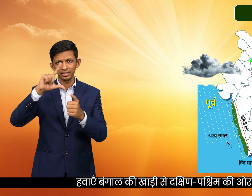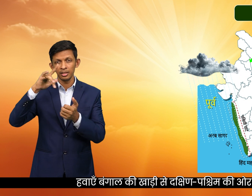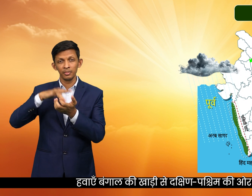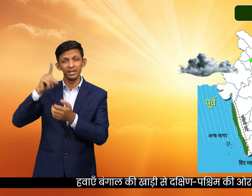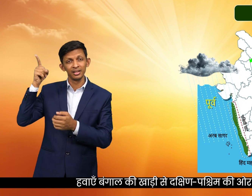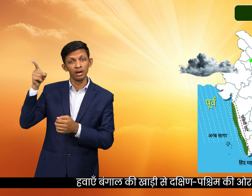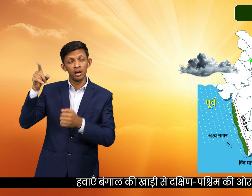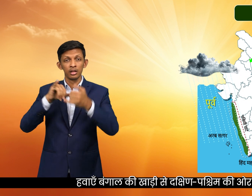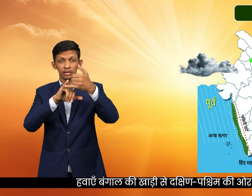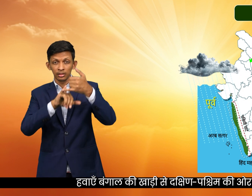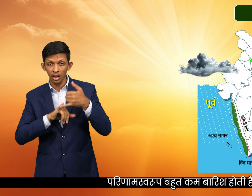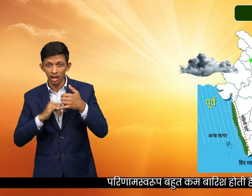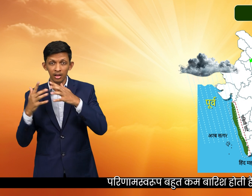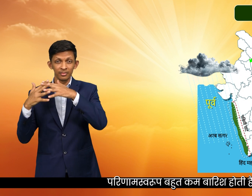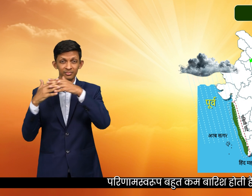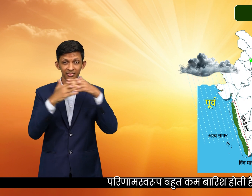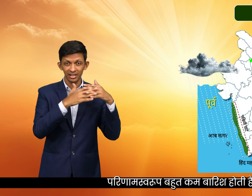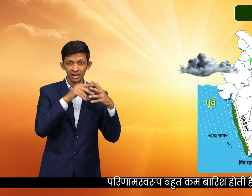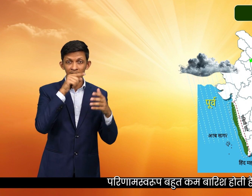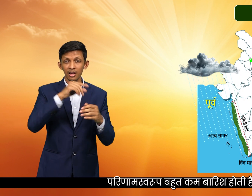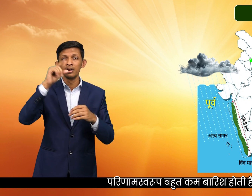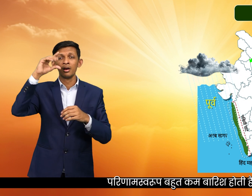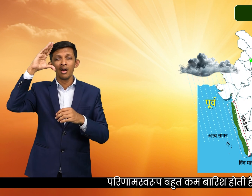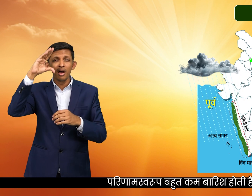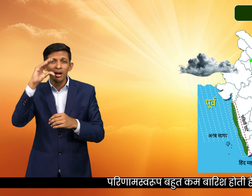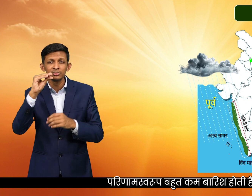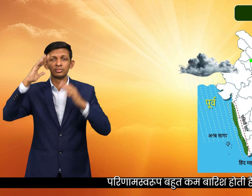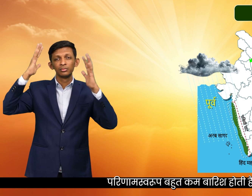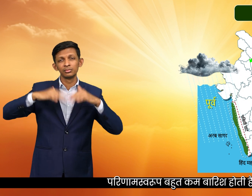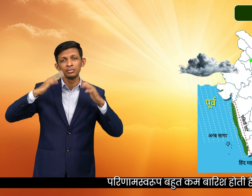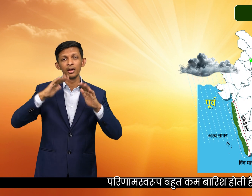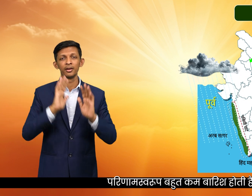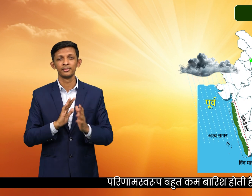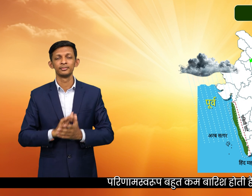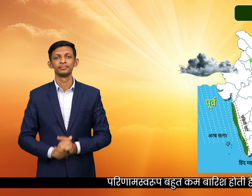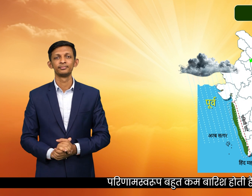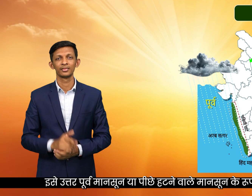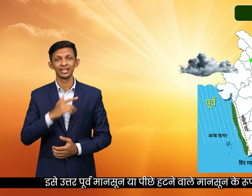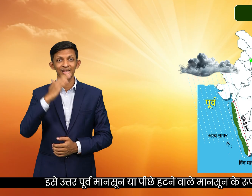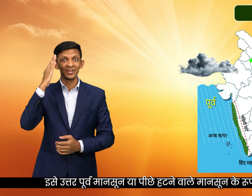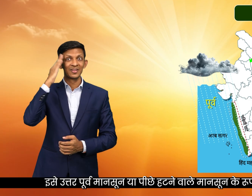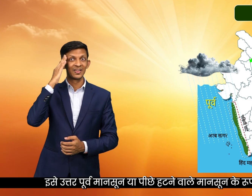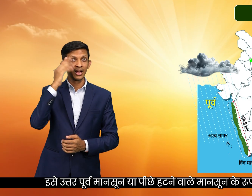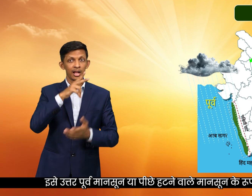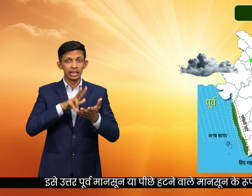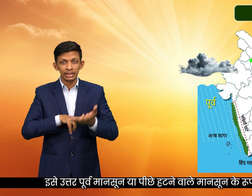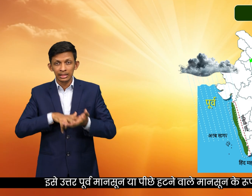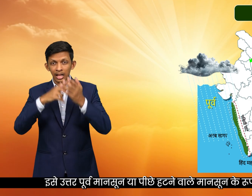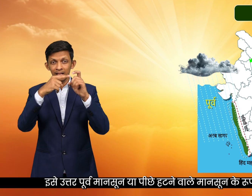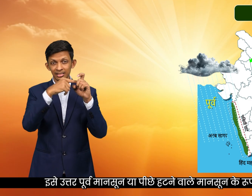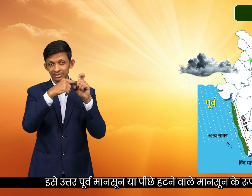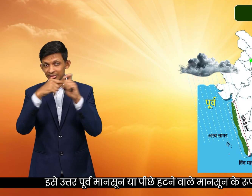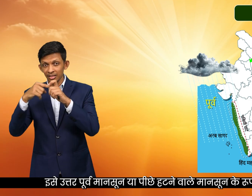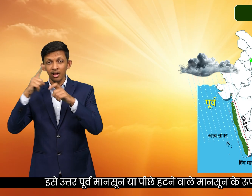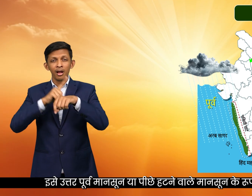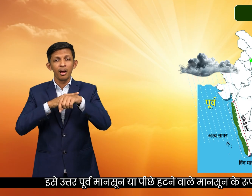दक्षिण पश्चिम की ओर चलती हैं, जिसके परिणाम स्वरूप बहुत कम बारिश होती है। इसे उत्तर पूर्व